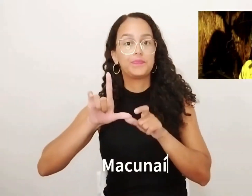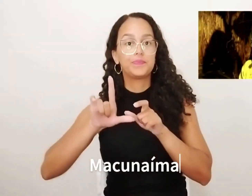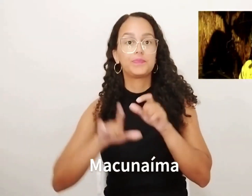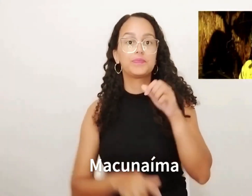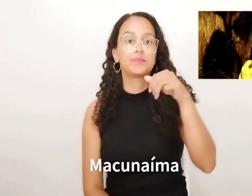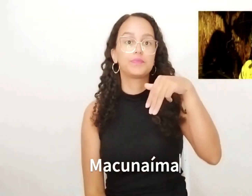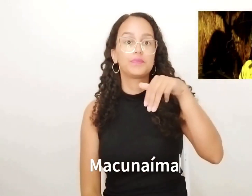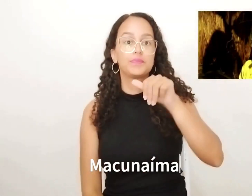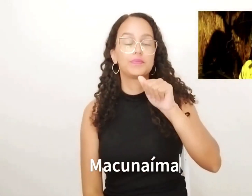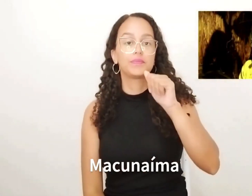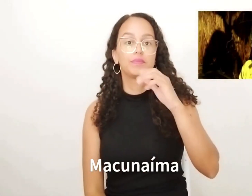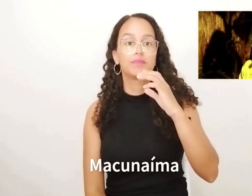Macunaíma,